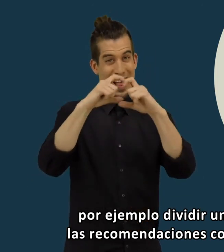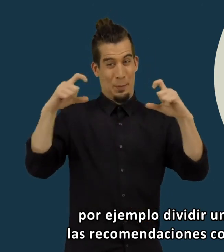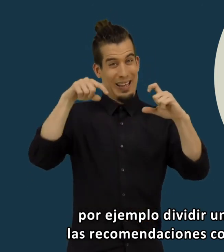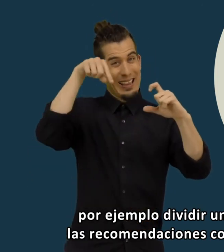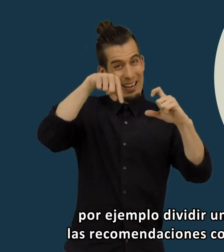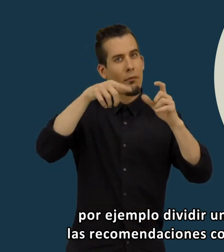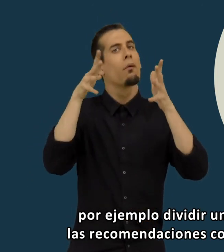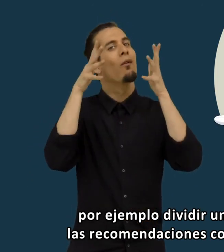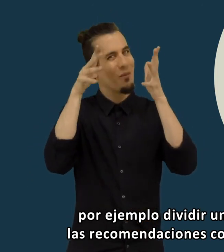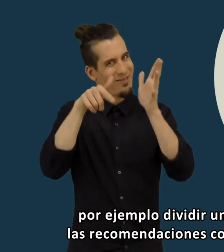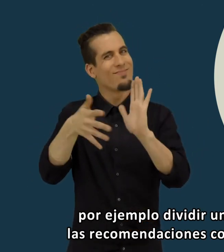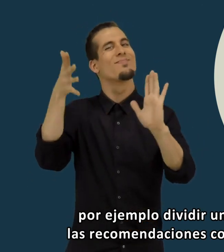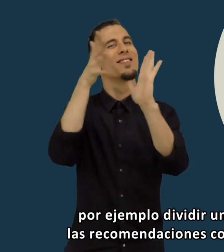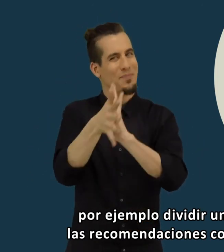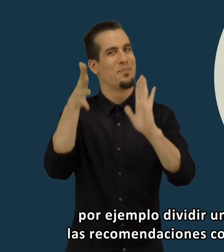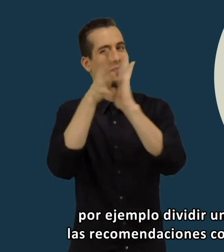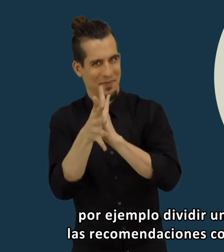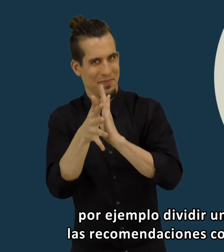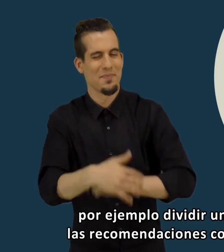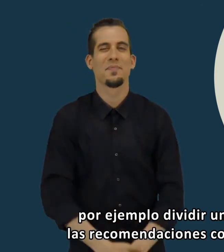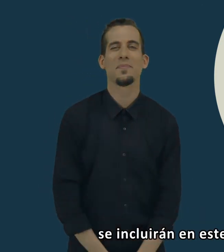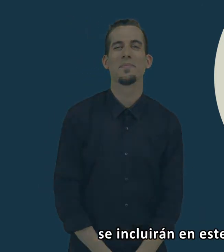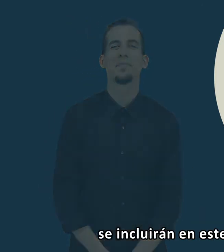recomendaciones correspondientes se incluirán en este apartado.